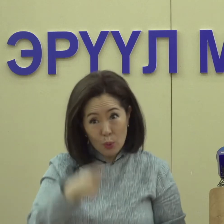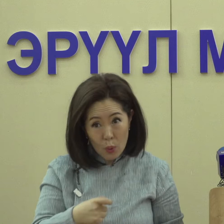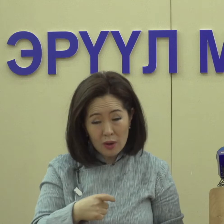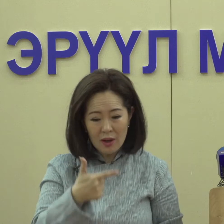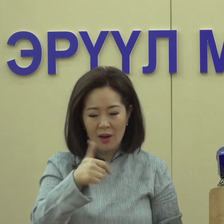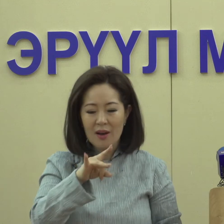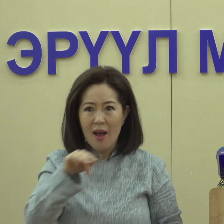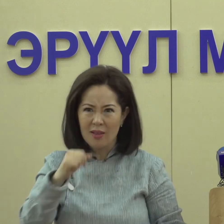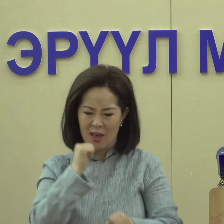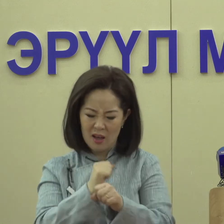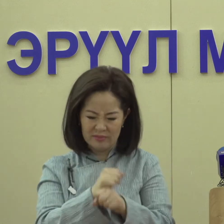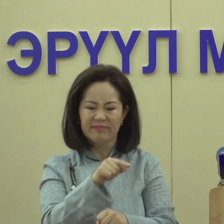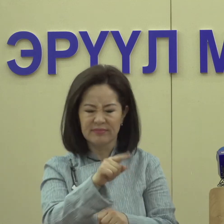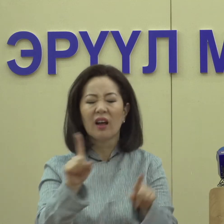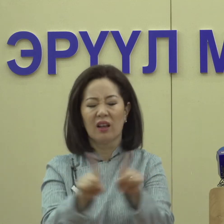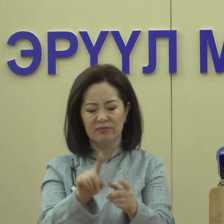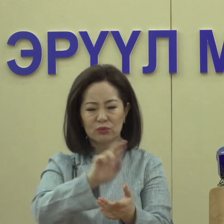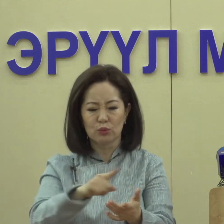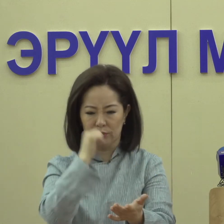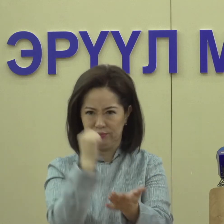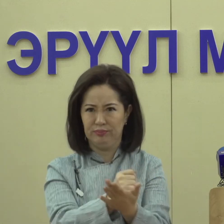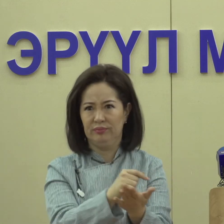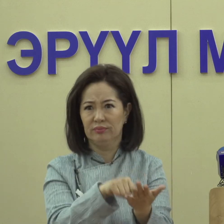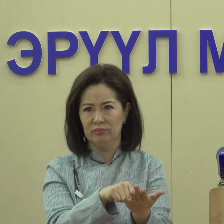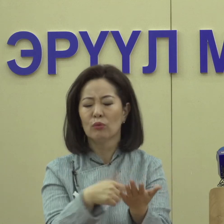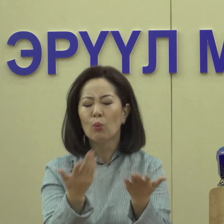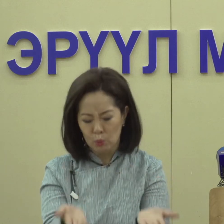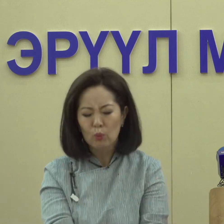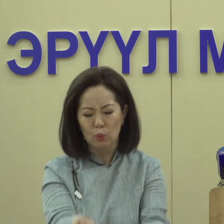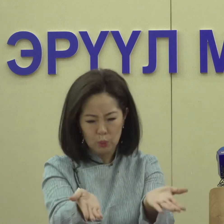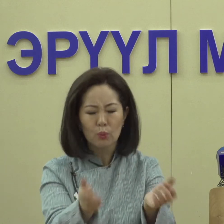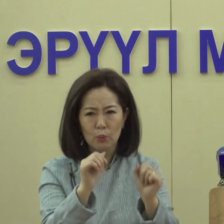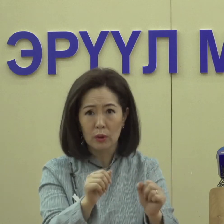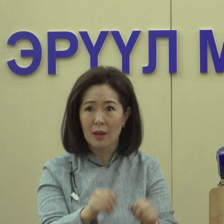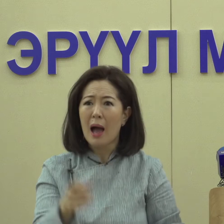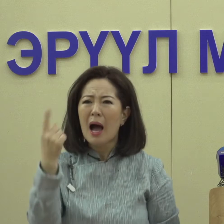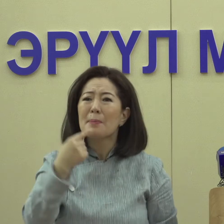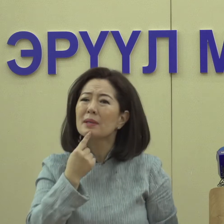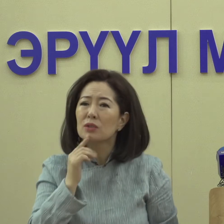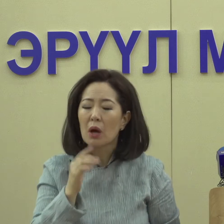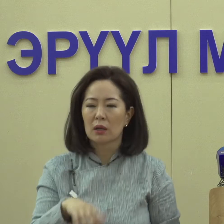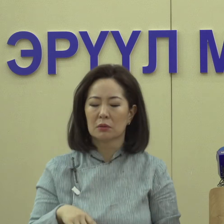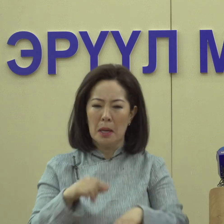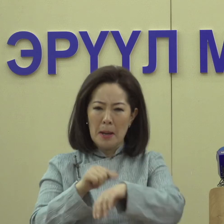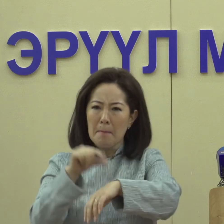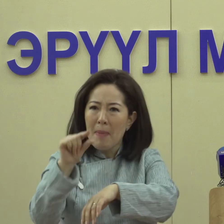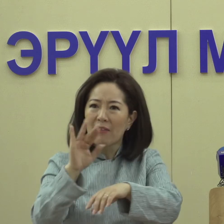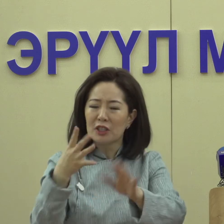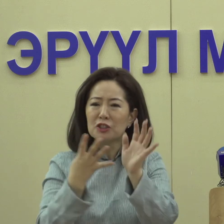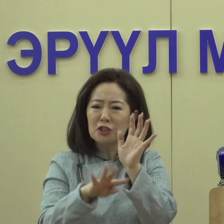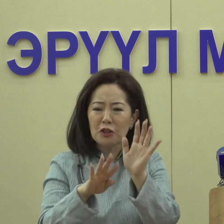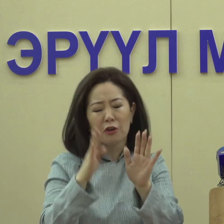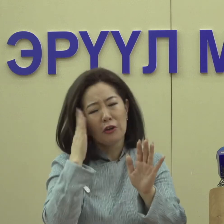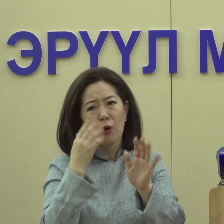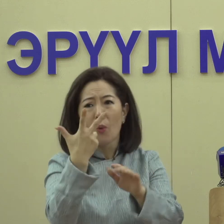байгаа. Хамгийн хүндрэлтэй байгаа асуудал нь бол богино хугацааны визээр очисон, эр хүртэл хоногийн визээр очисон иргэдийн асуудал байгаа. Тэгэхээр